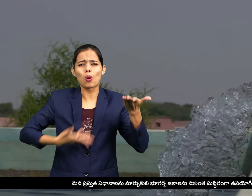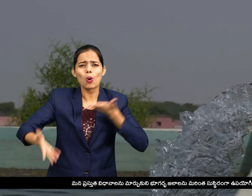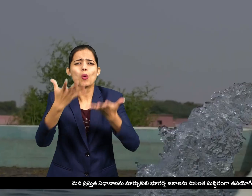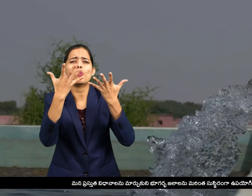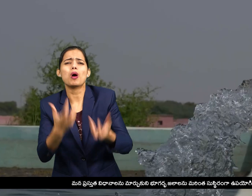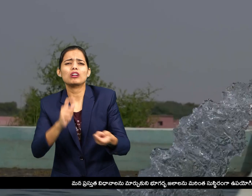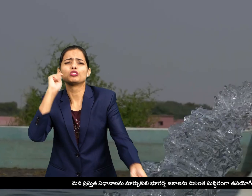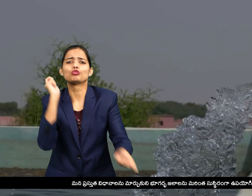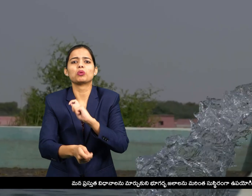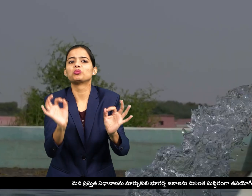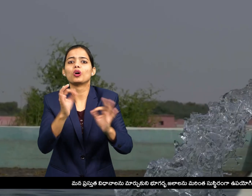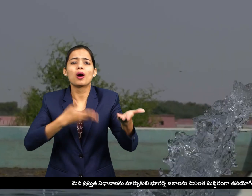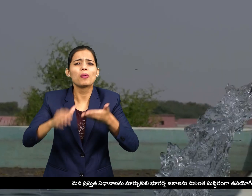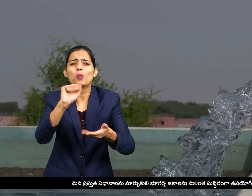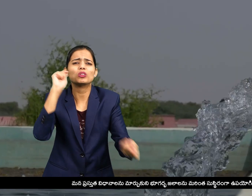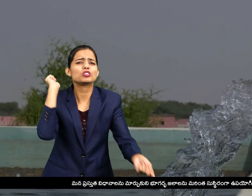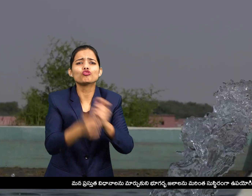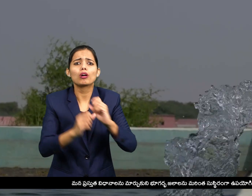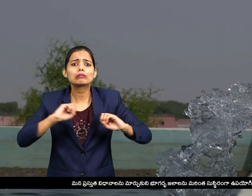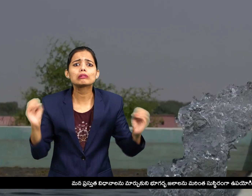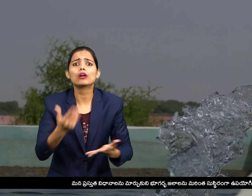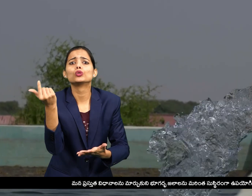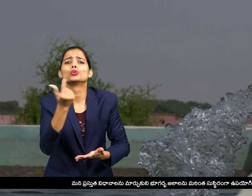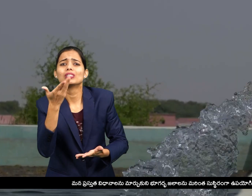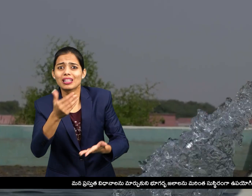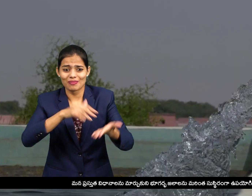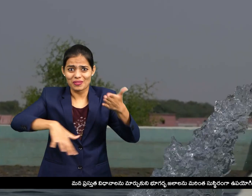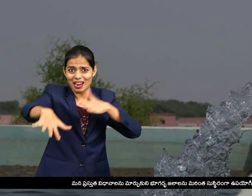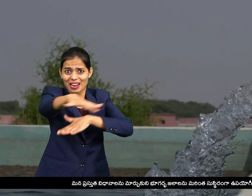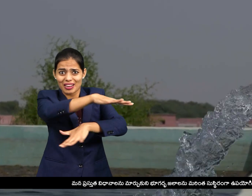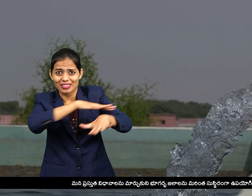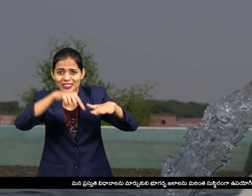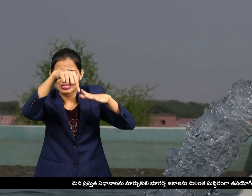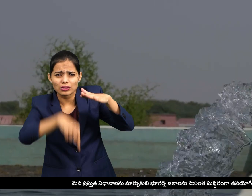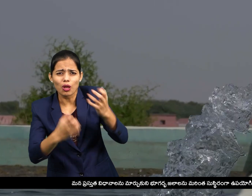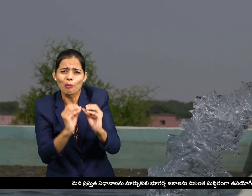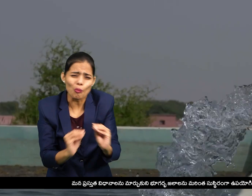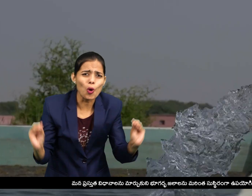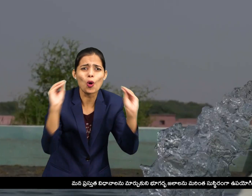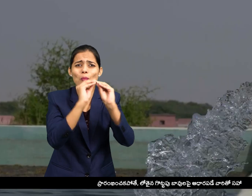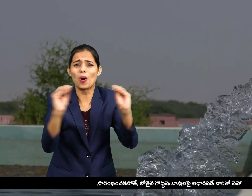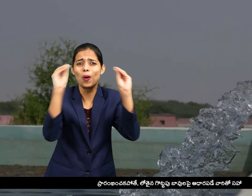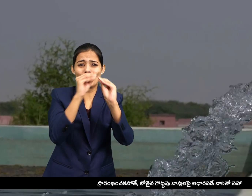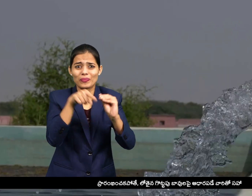మన ప్రస్తుత విధానాలను మార్చుకుని భూగర్భ జలాలను మరింత సుస్థిరంగా ఉపయోగించడం